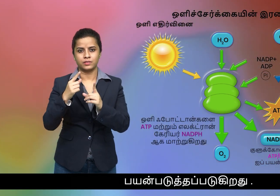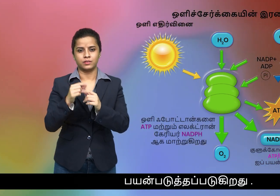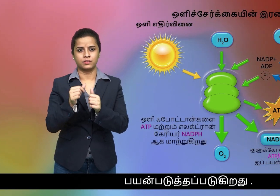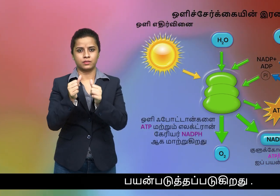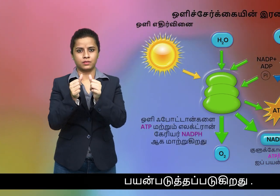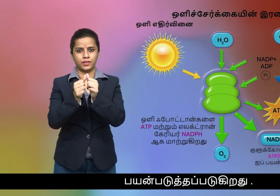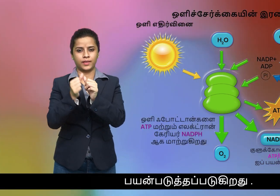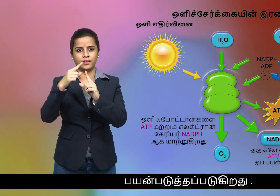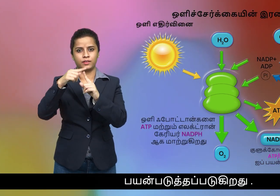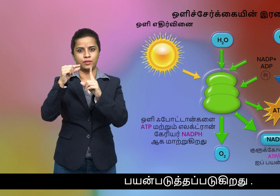பயன்படுத்தப்படுகிறது.